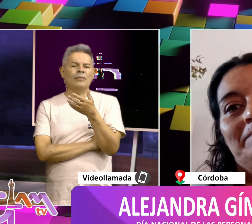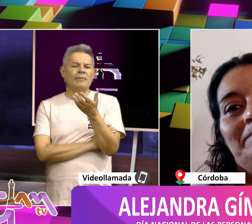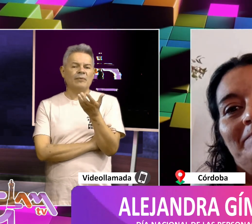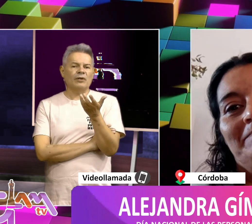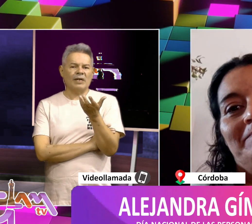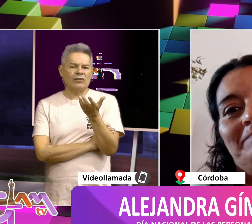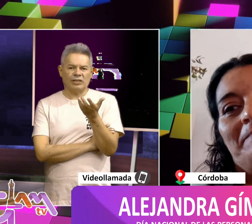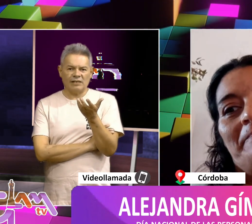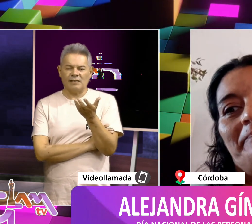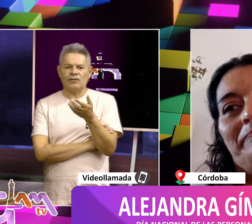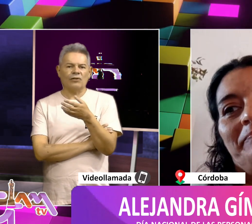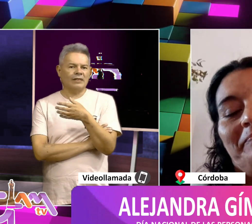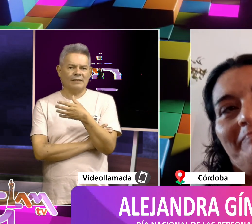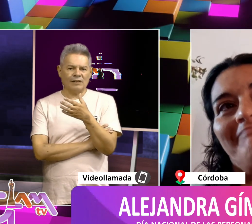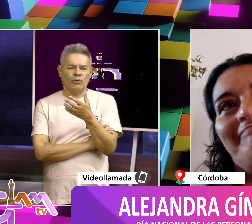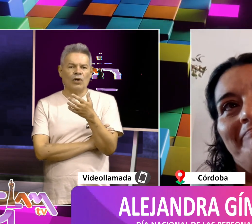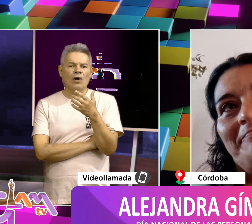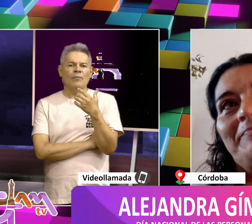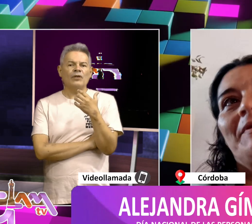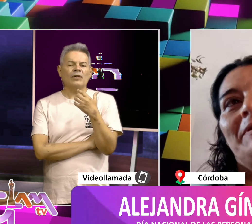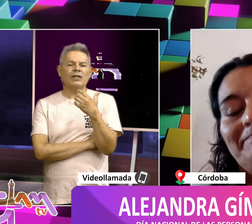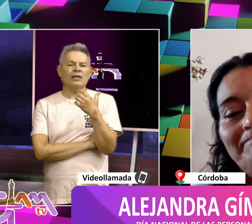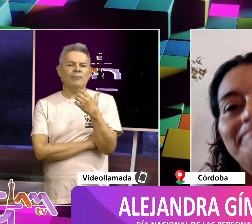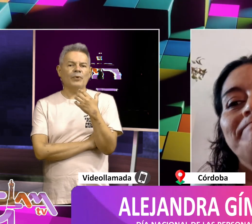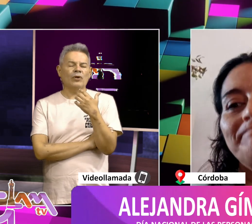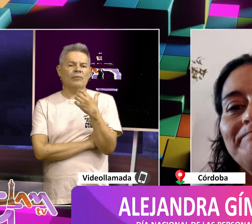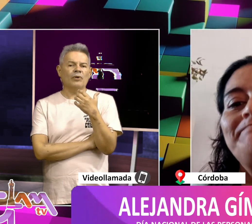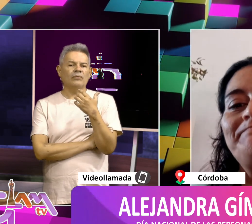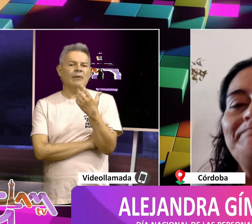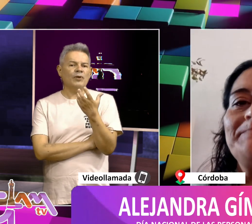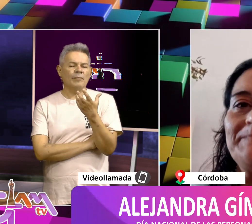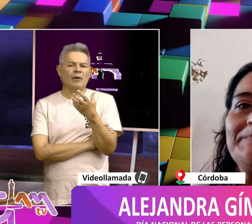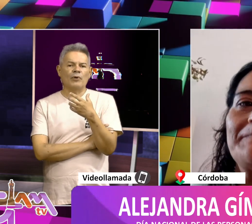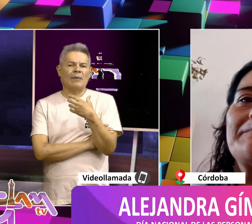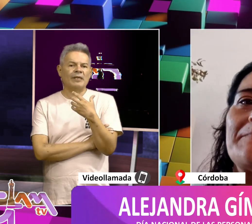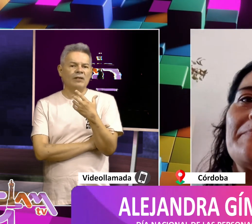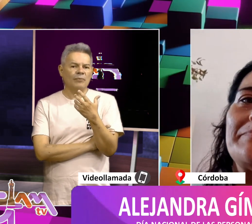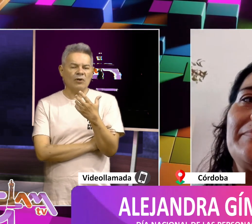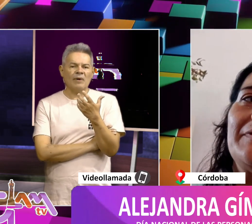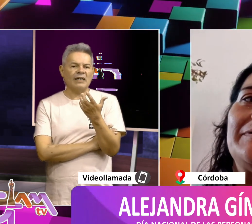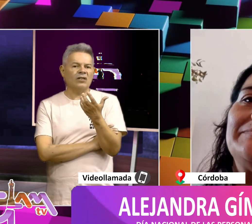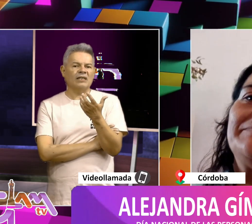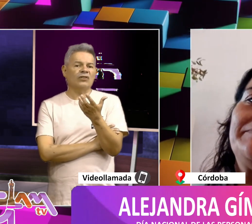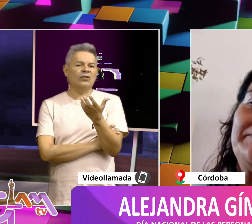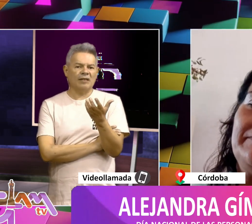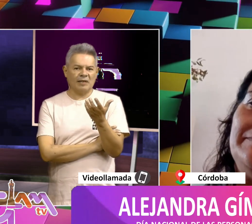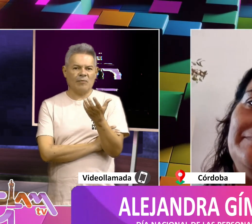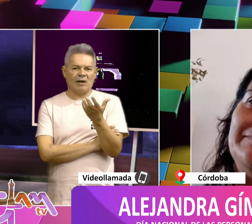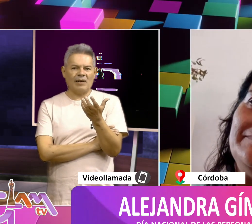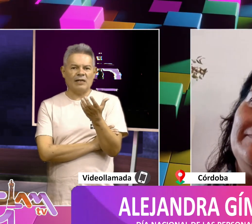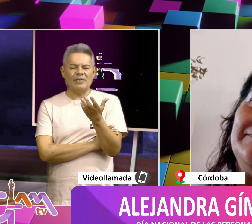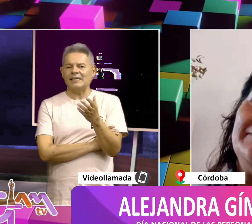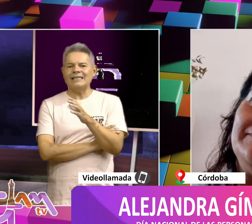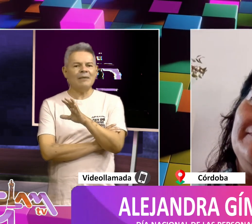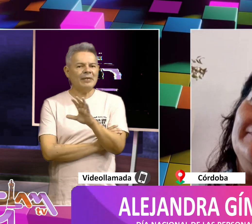bueno, obviamente porque no hay conciencia, eso es de seguro, pero creo que por voluntad propia, por aprender un poco más, creo que todos deberíamos